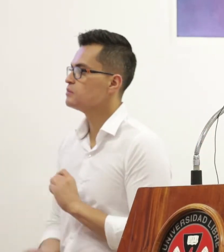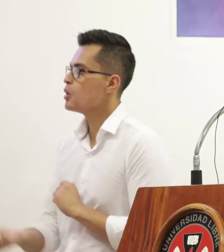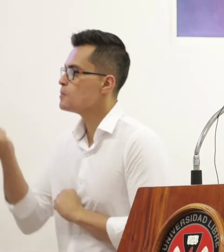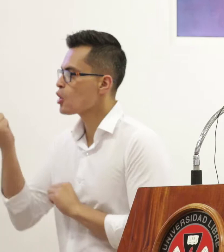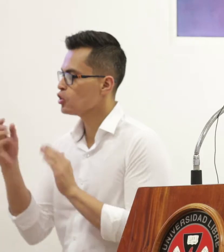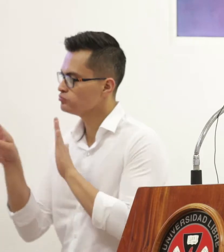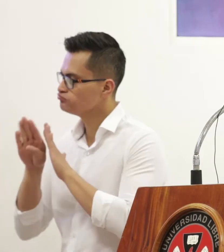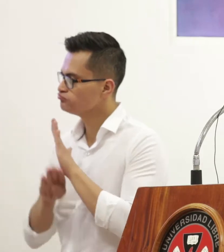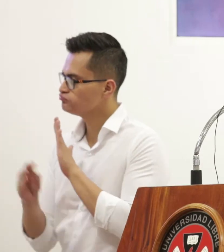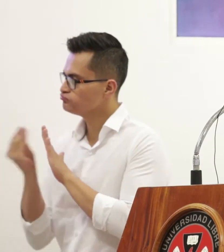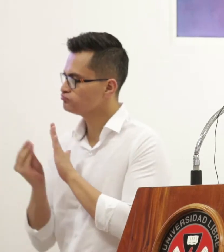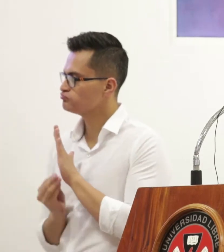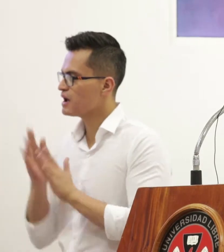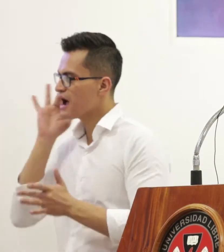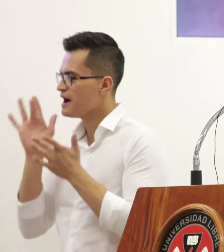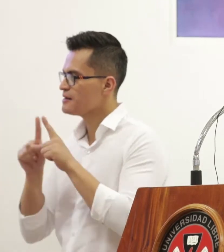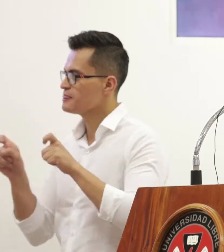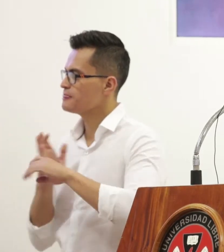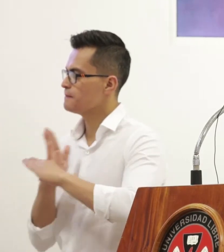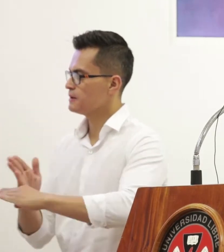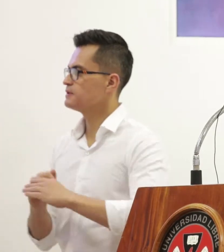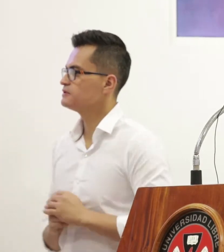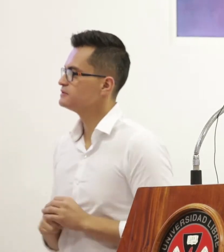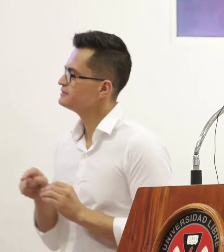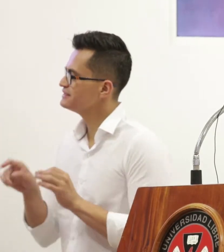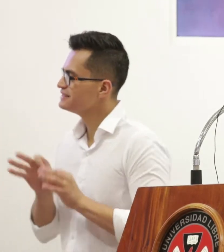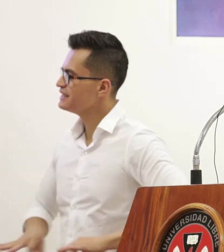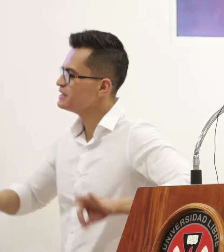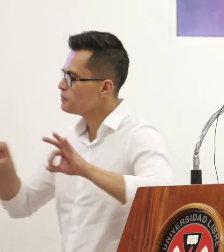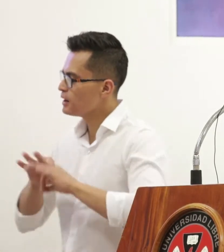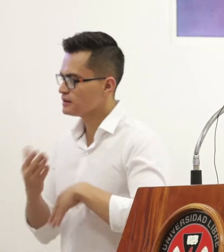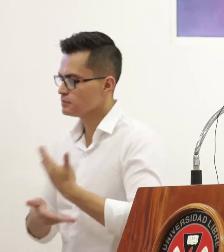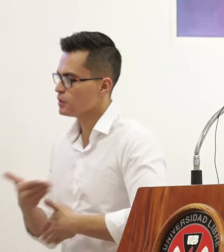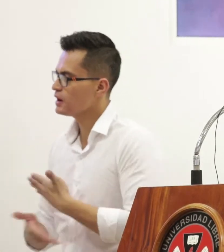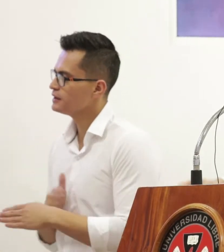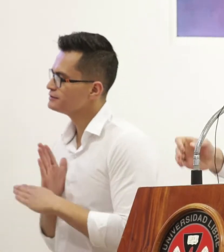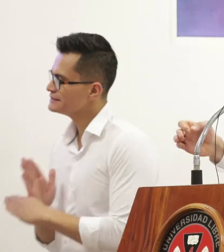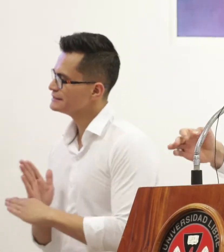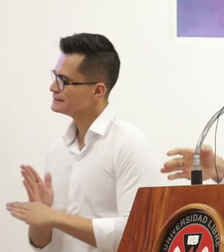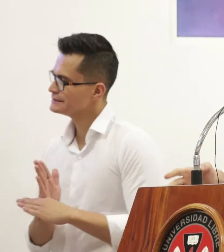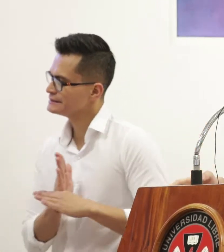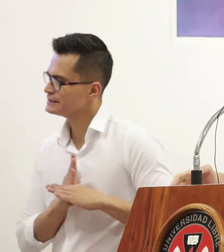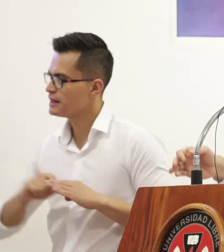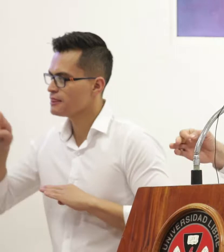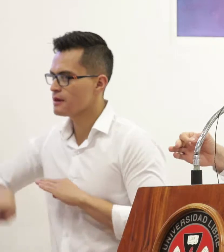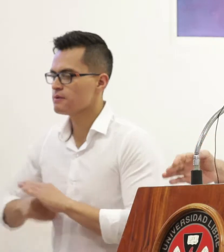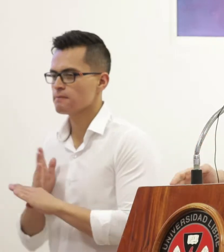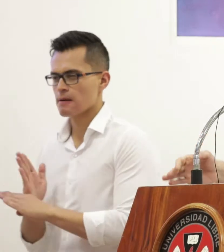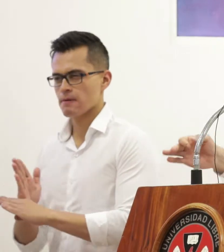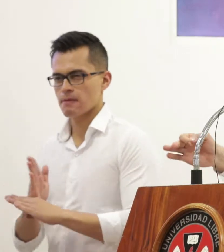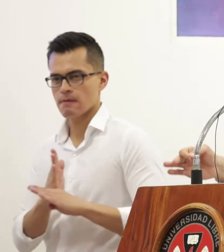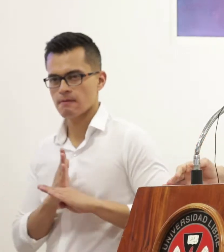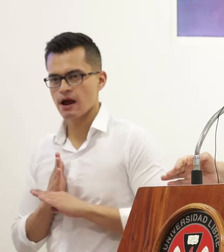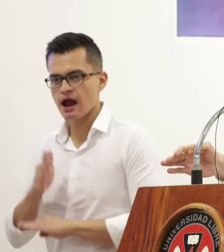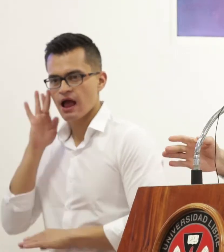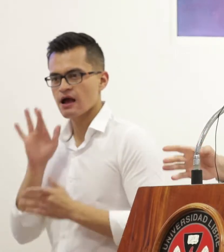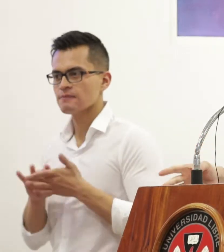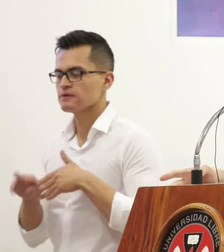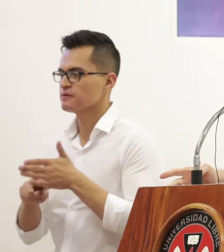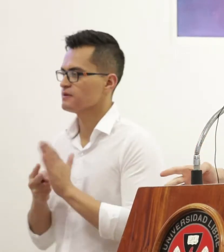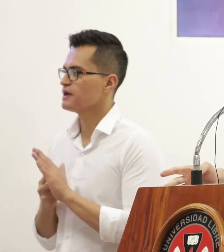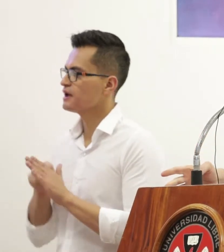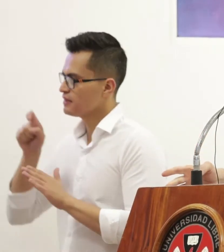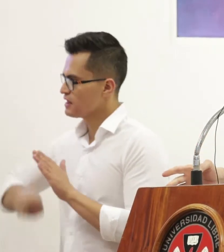temas de prevención. Por eso se requieren acciones preventivas para seguimiento y la definición de una política pública